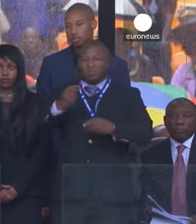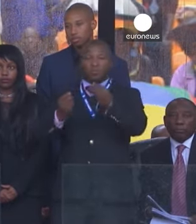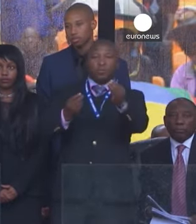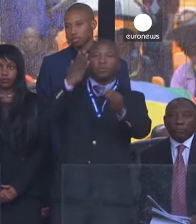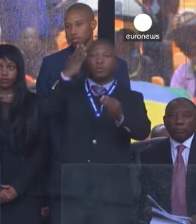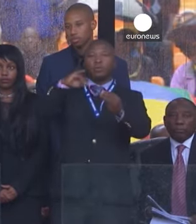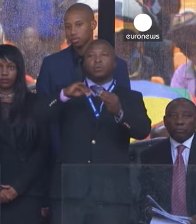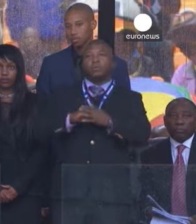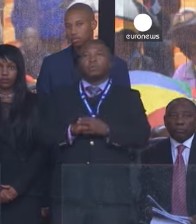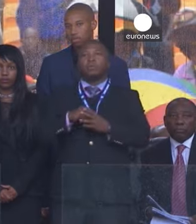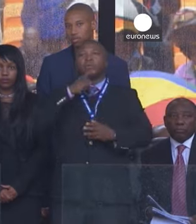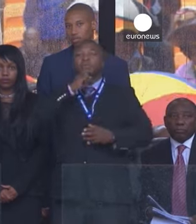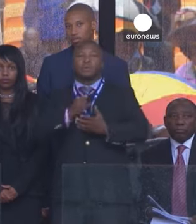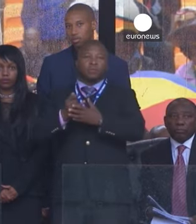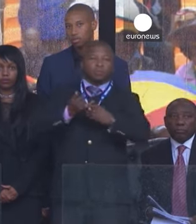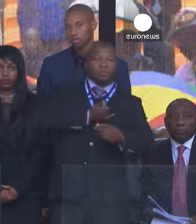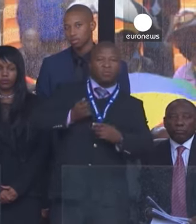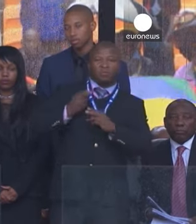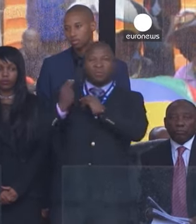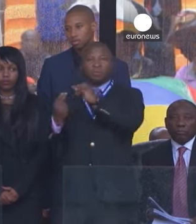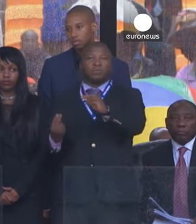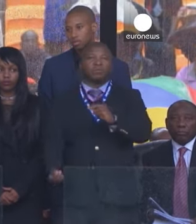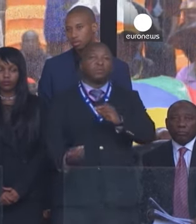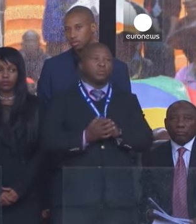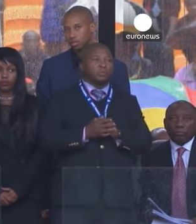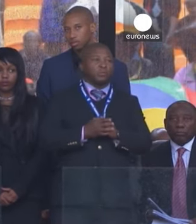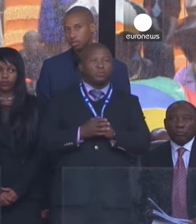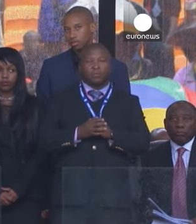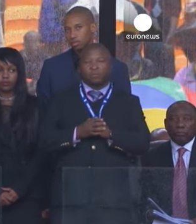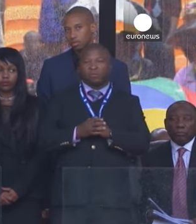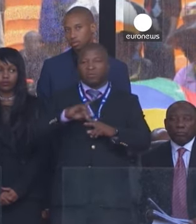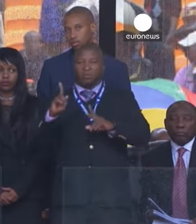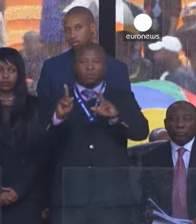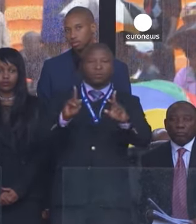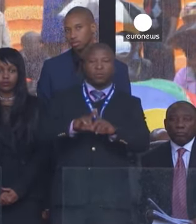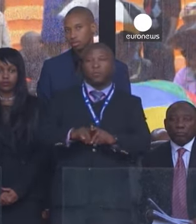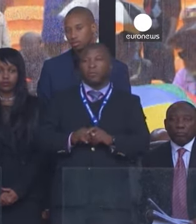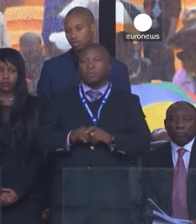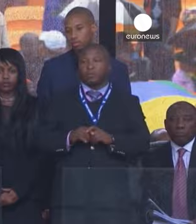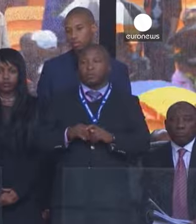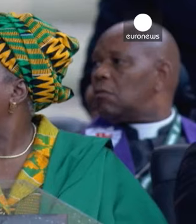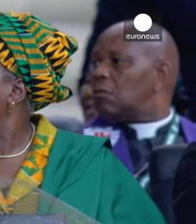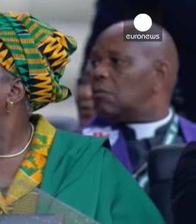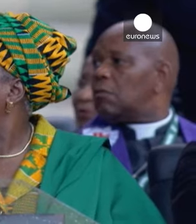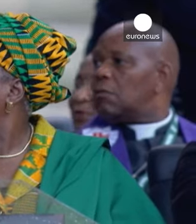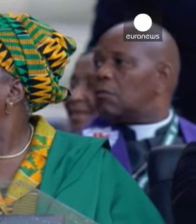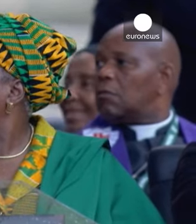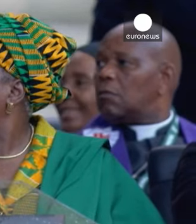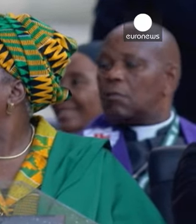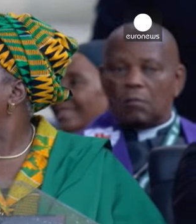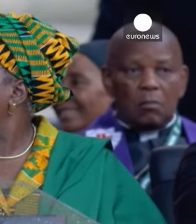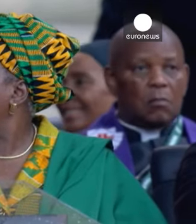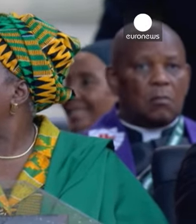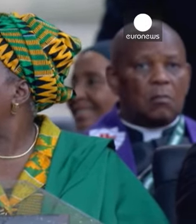e donne, bambini insieme sognano la stessa cosa. Must live side by side, dreaming the same dream. You are lodged